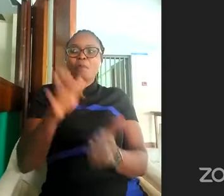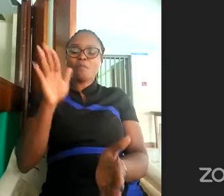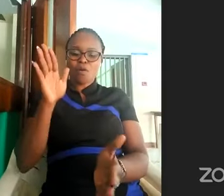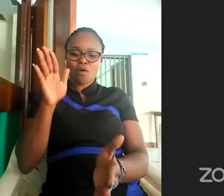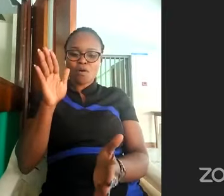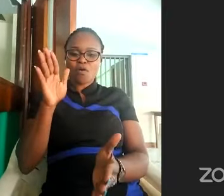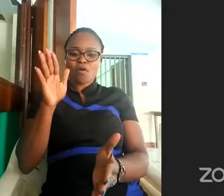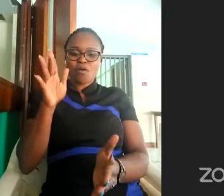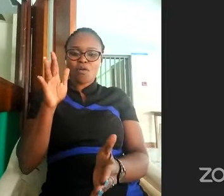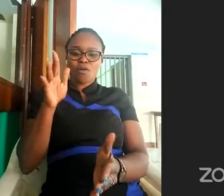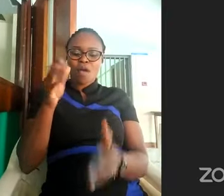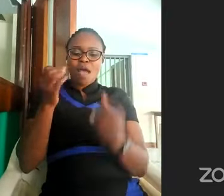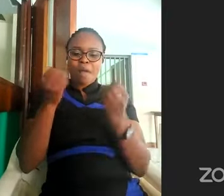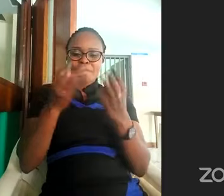ajili ya kutaka kudai haki ya huyu mtoto.